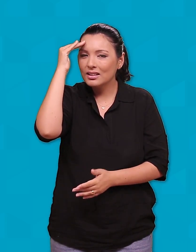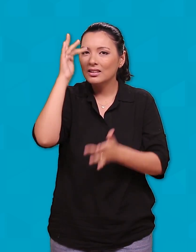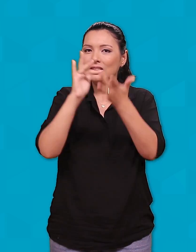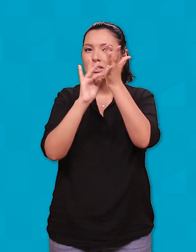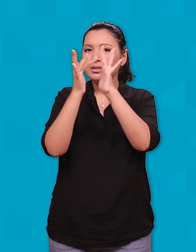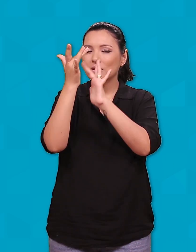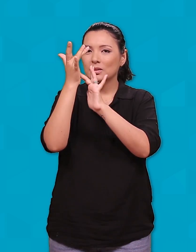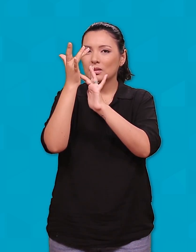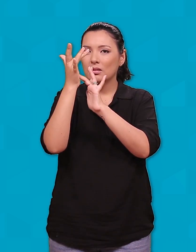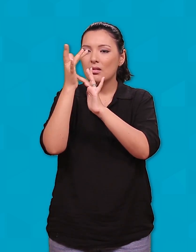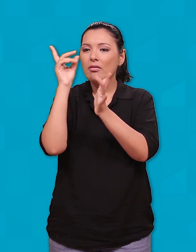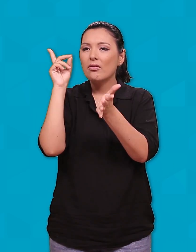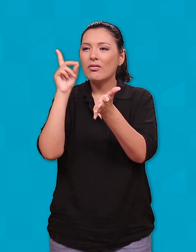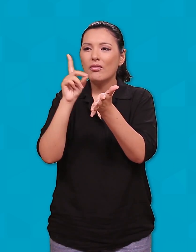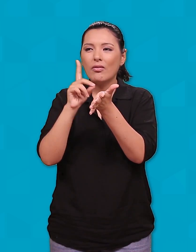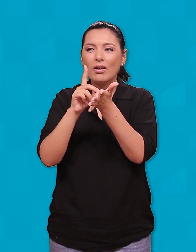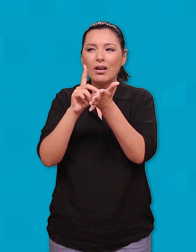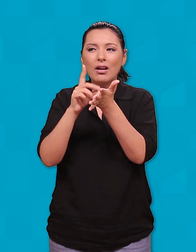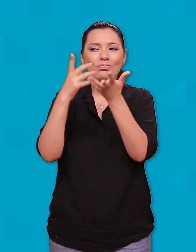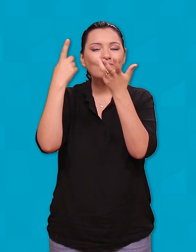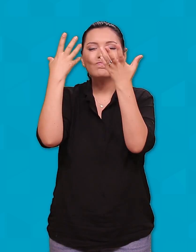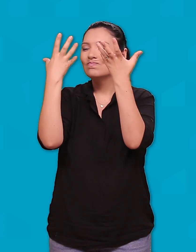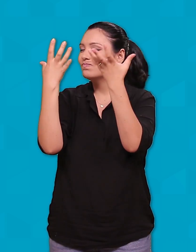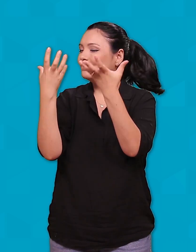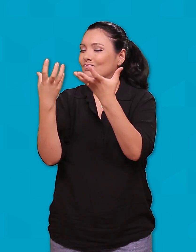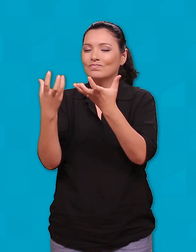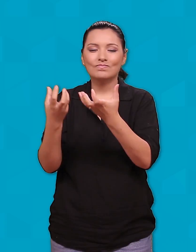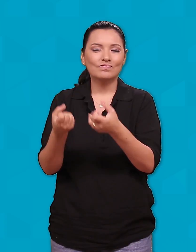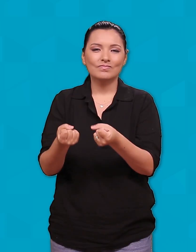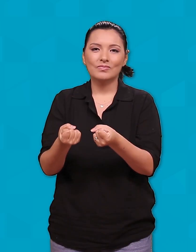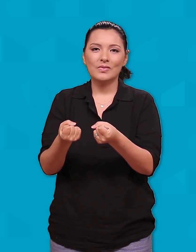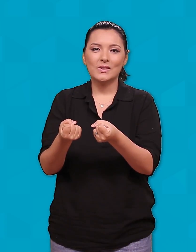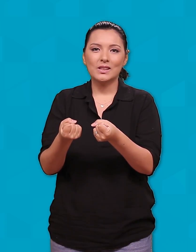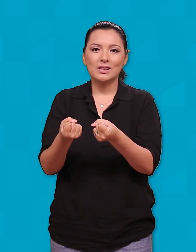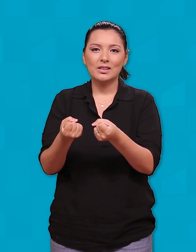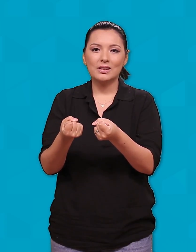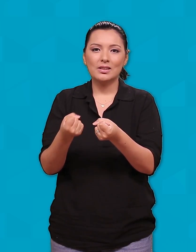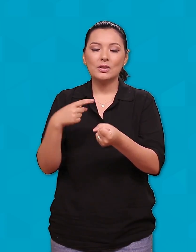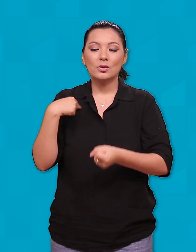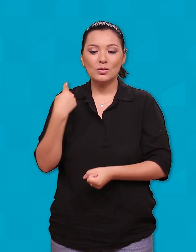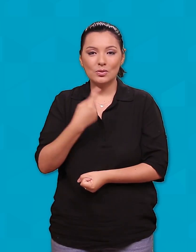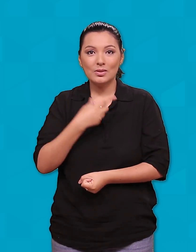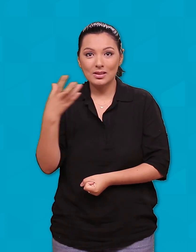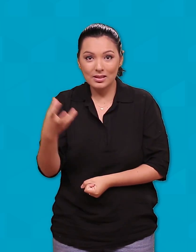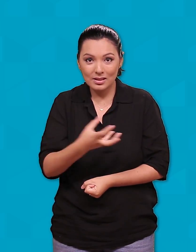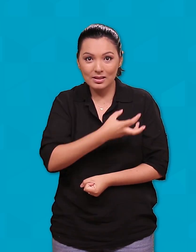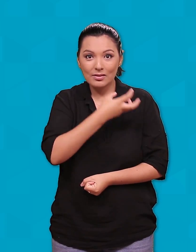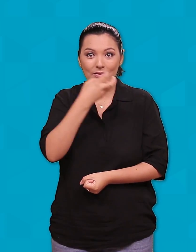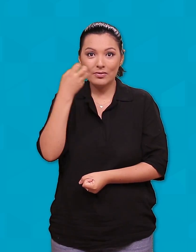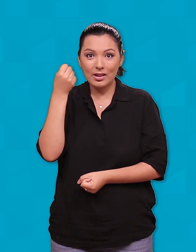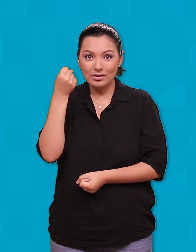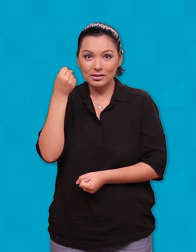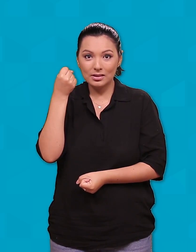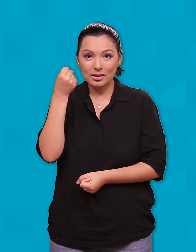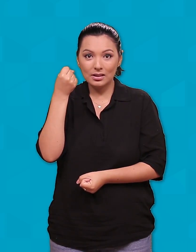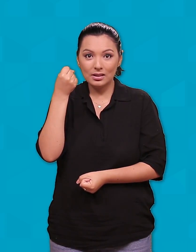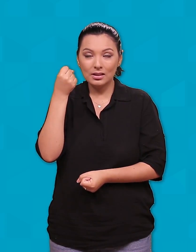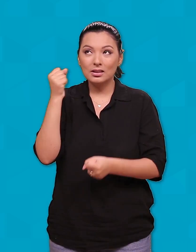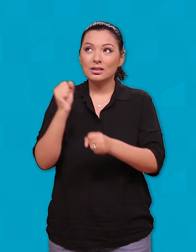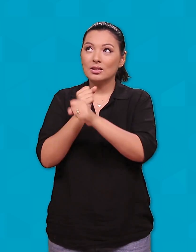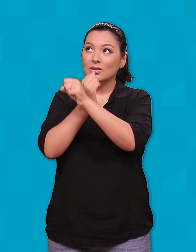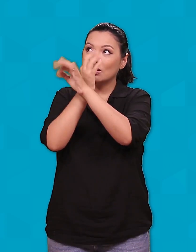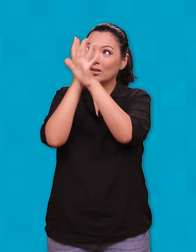Jesus e sempre demonstrou muita resistência em aceitar que o caminho da